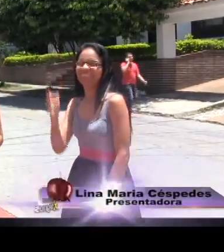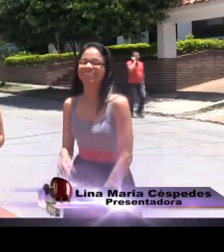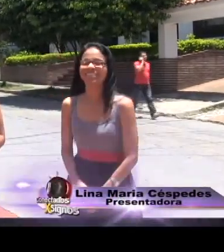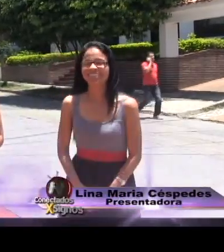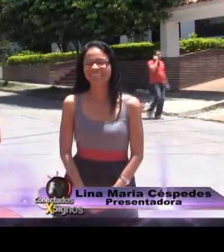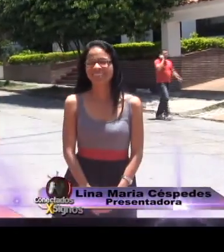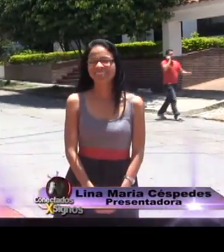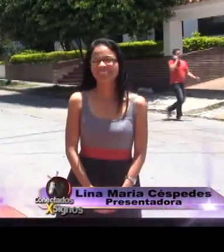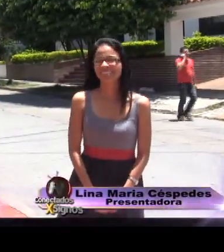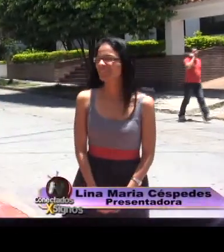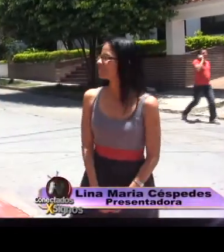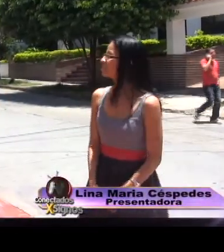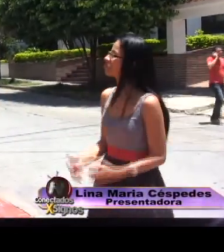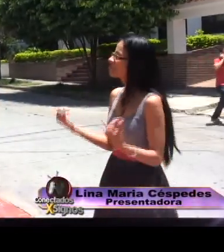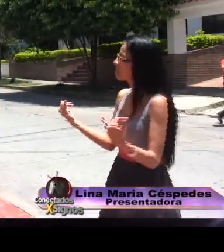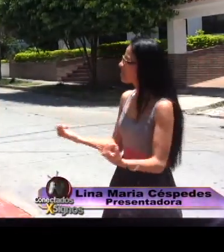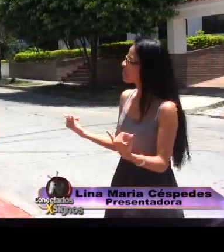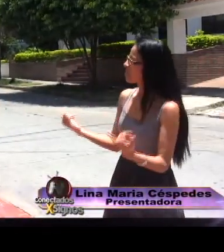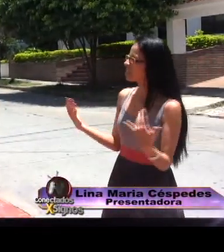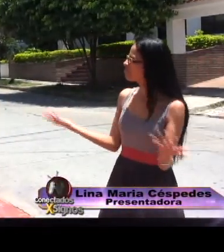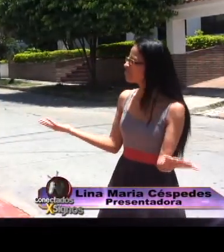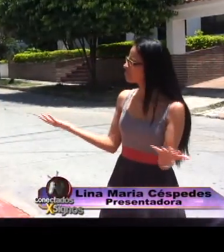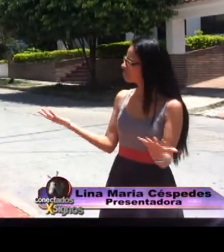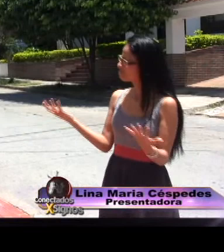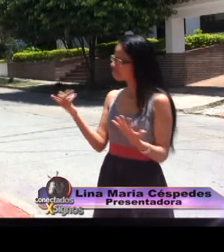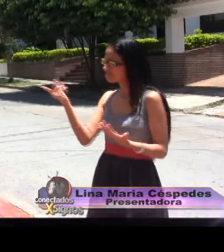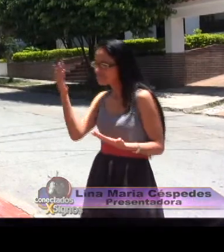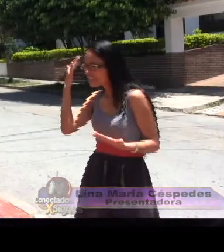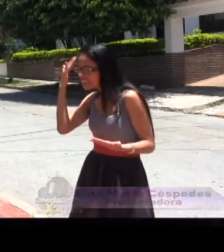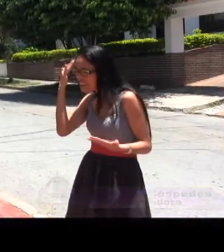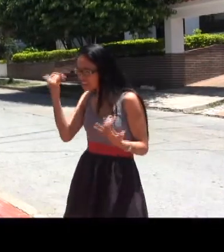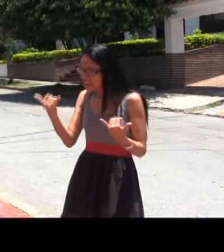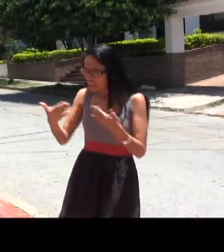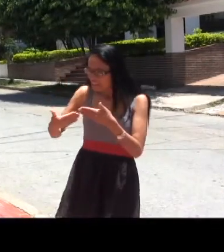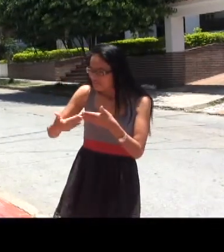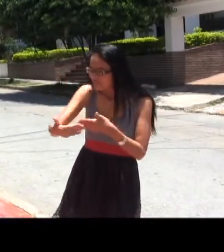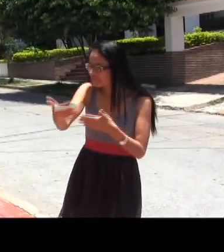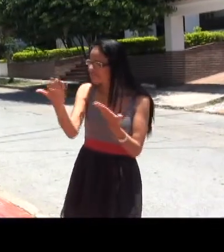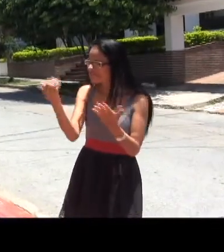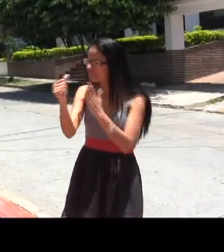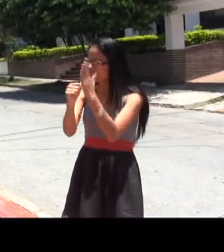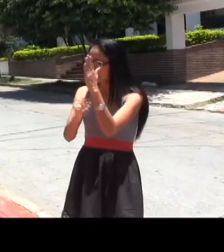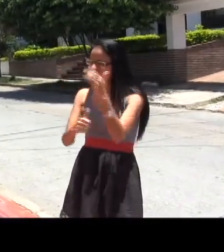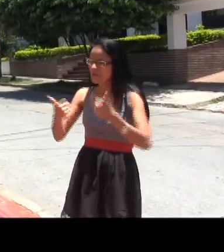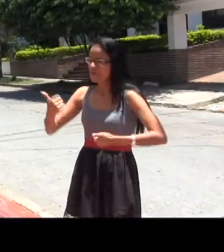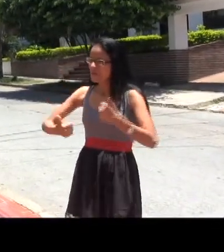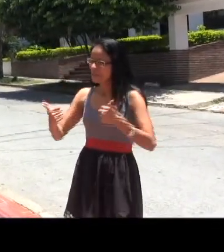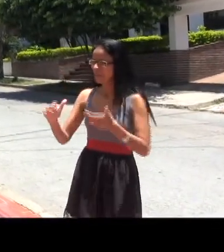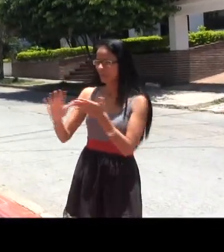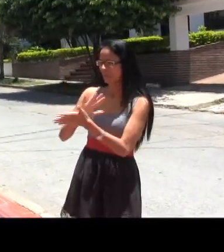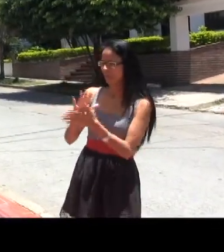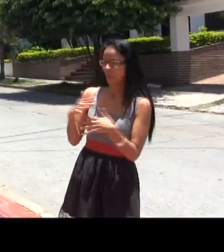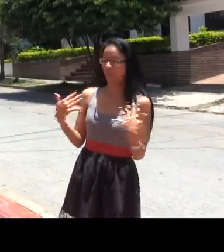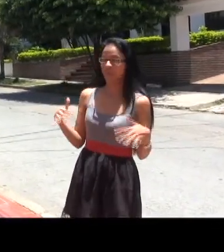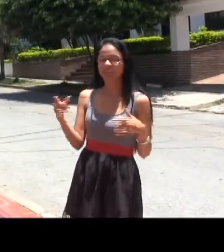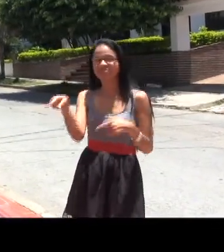Hola Diana. Dando inicio al programa de hoy, vamos a contarles a los televidentes las notas de investigación que tenemos para hoy en el